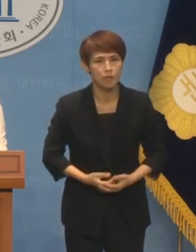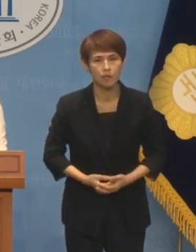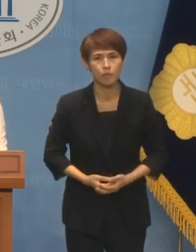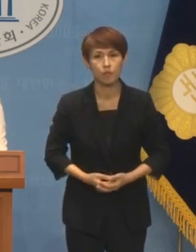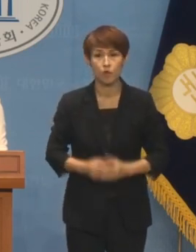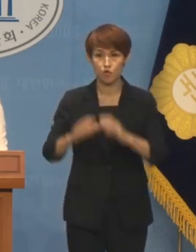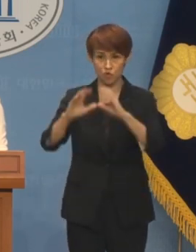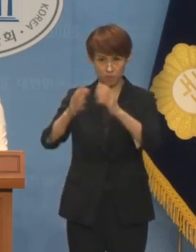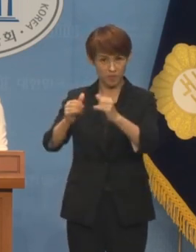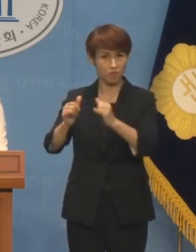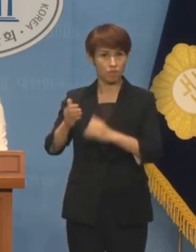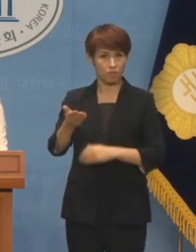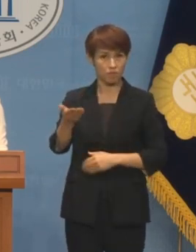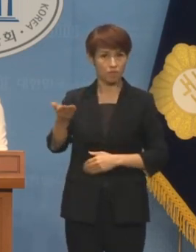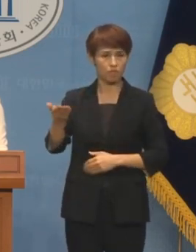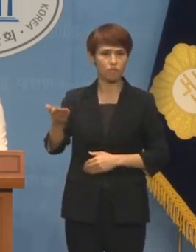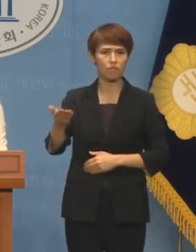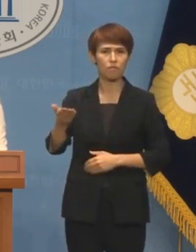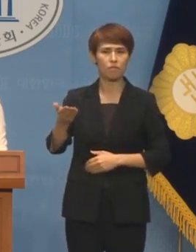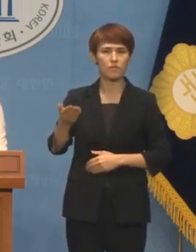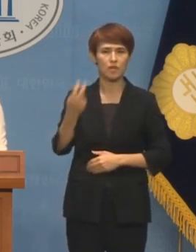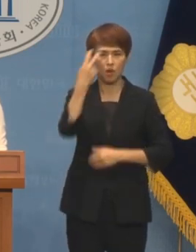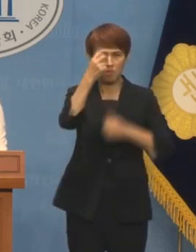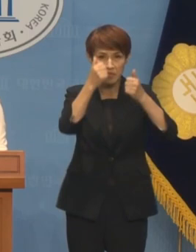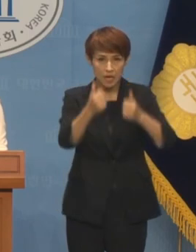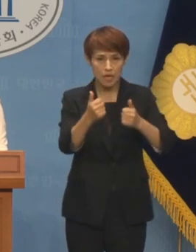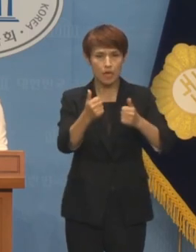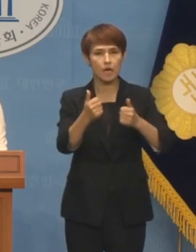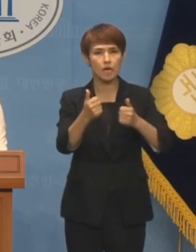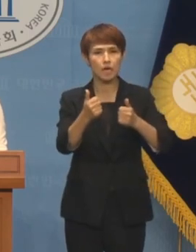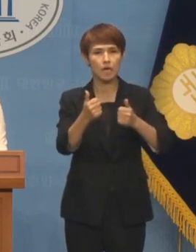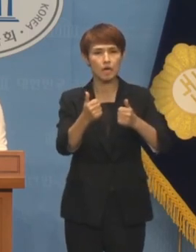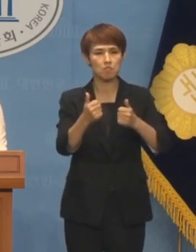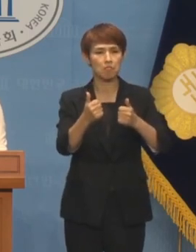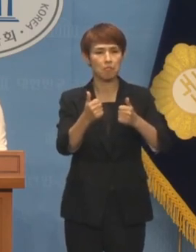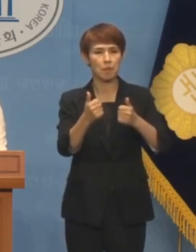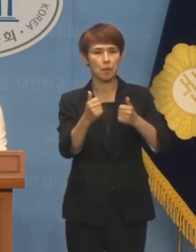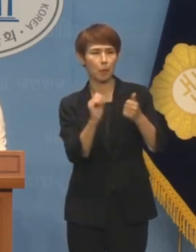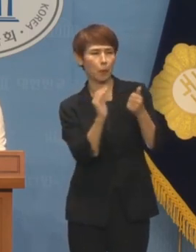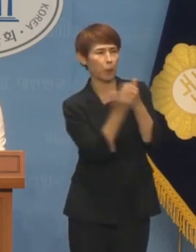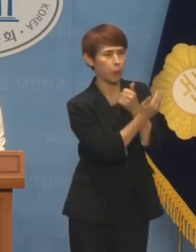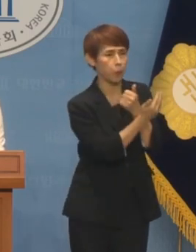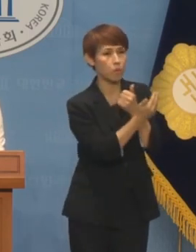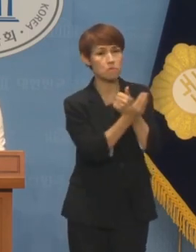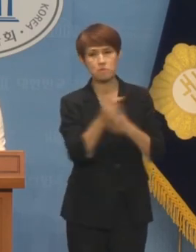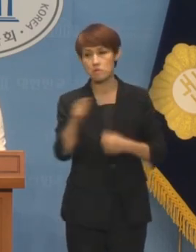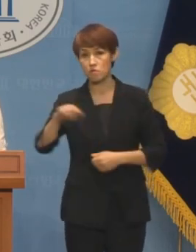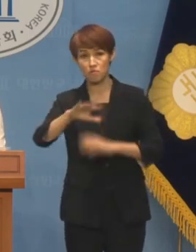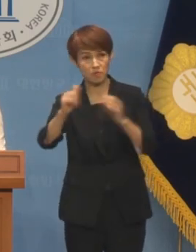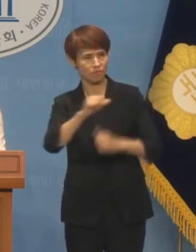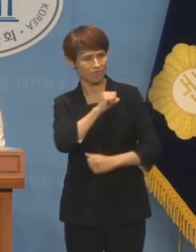국민은 수사를 빙자한 검찰의 방탄 장난질을 더 이상 참지 않습니다.